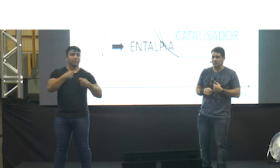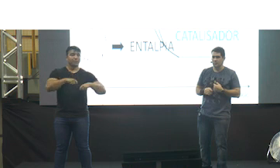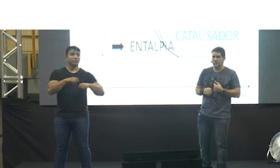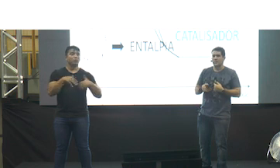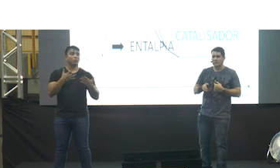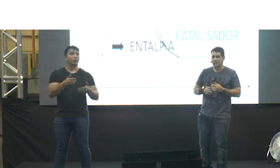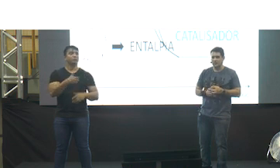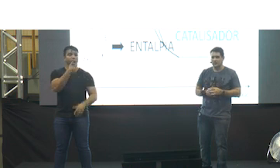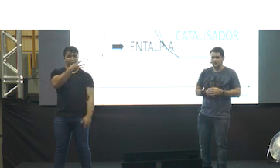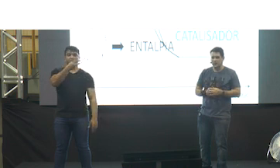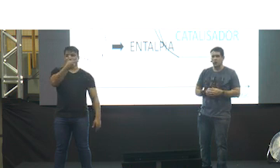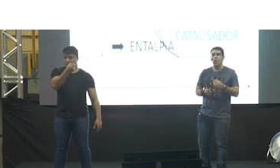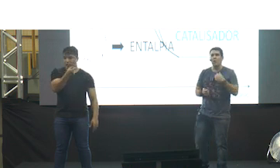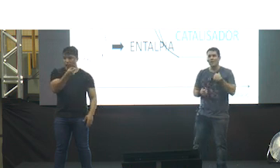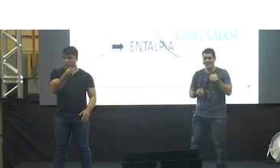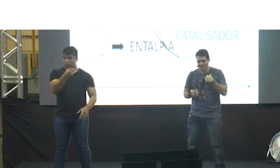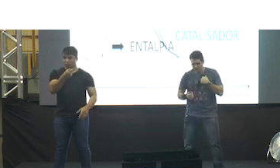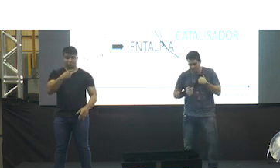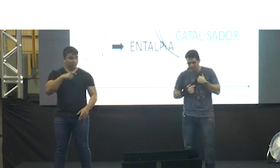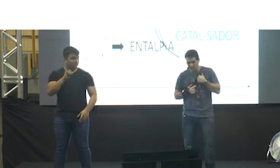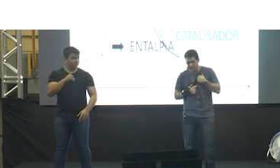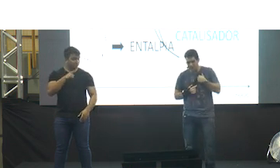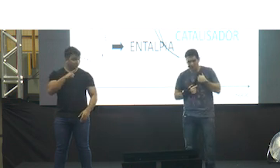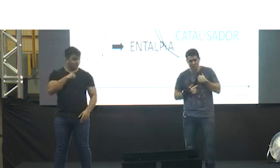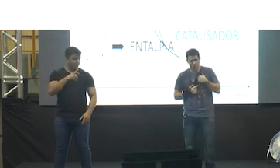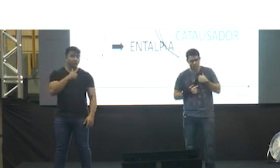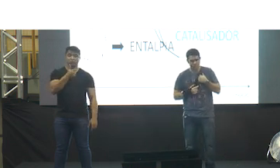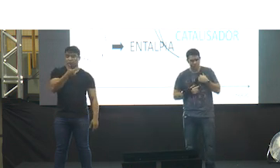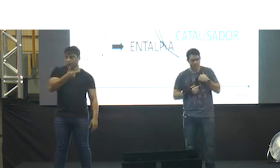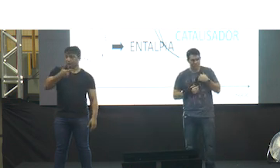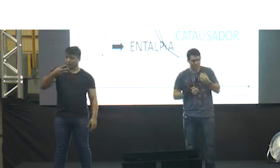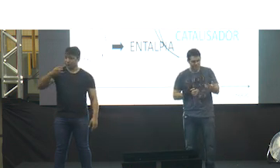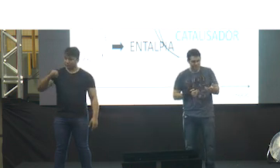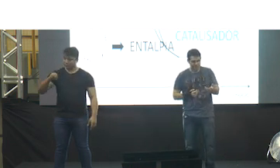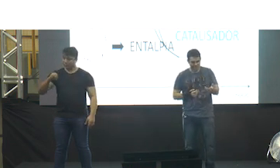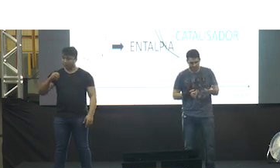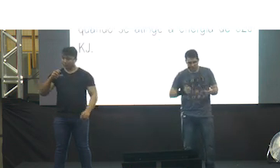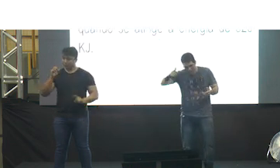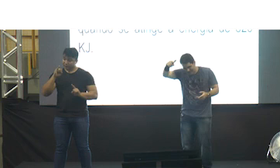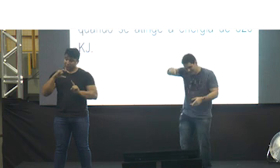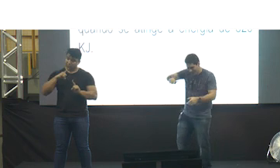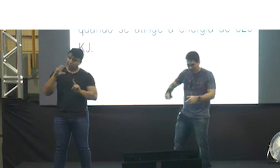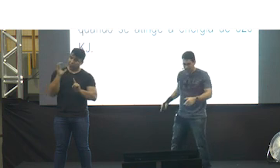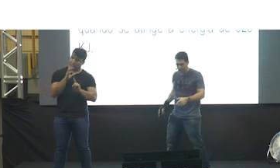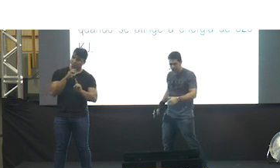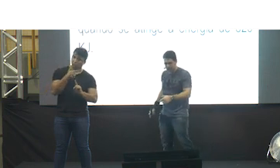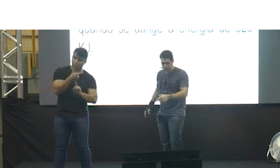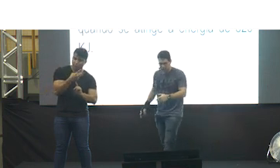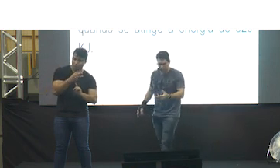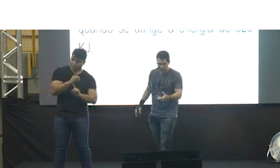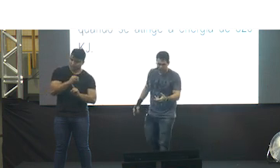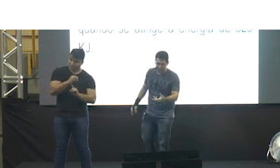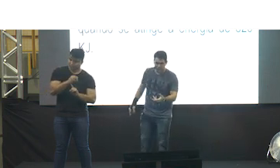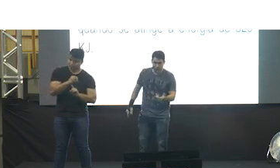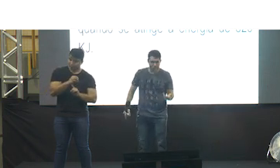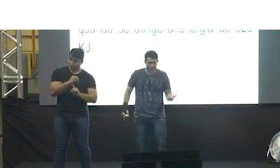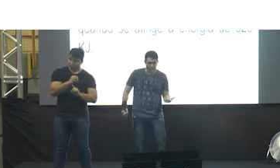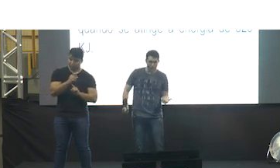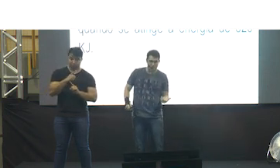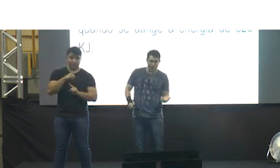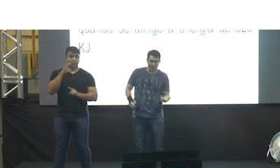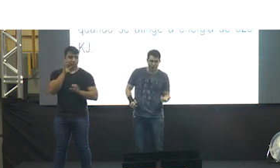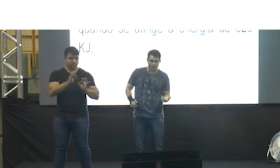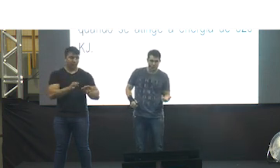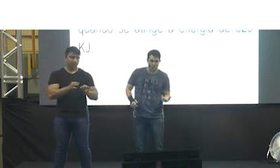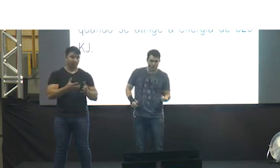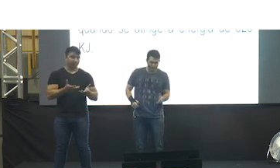necessito? 320. Com o catalisador, qual a energia que eu preciso? 230. Então, o candidato que falou isso, ele acertou ou ele